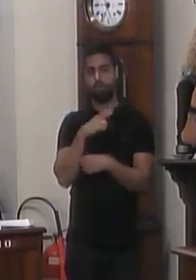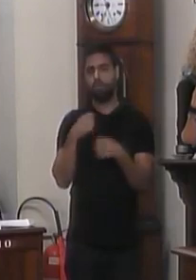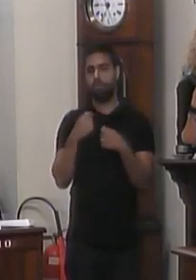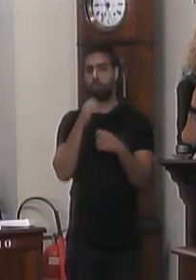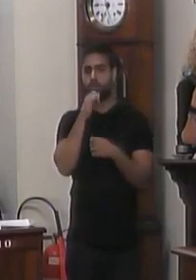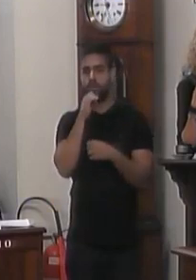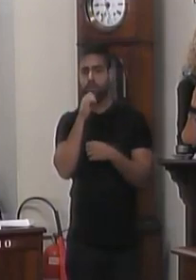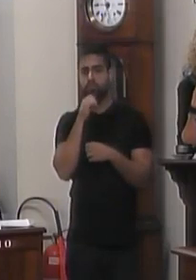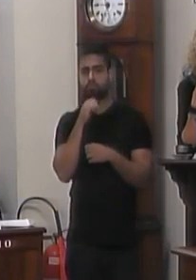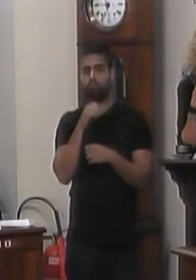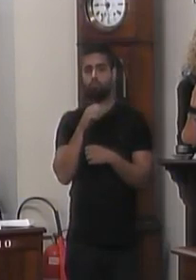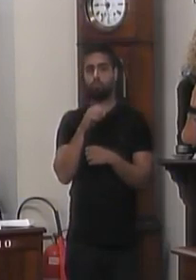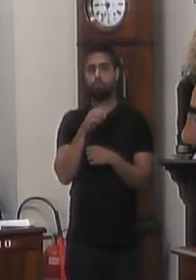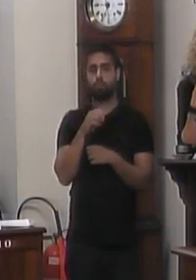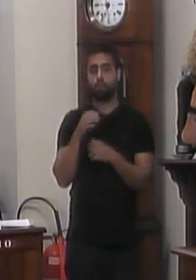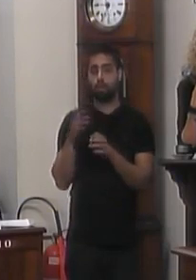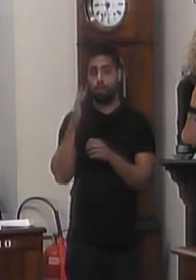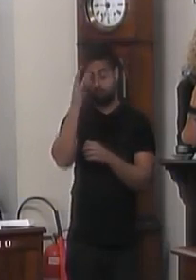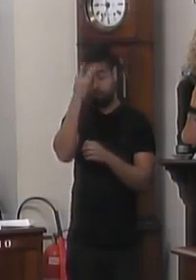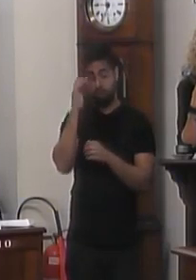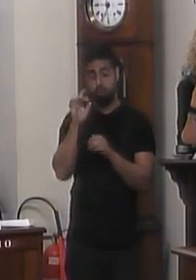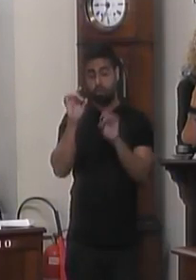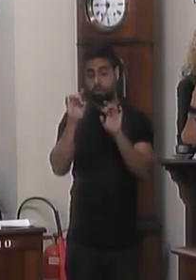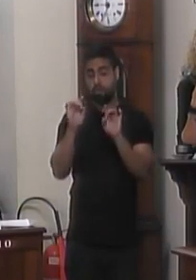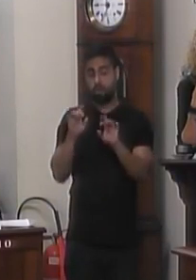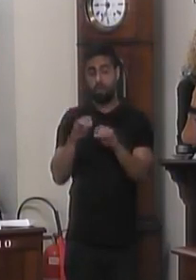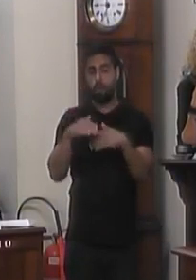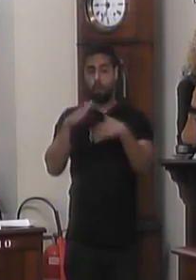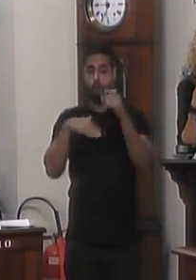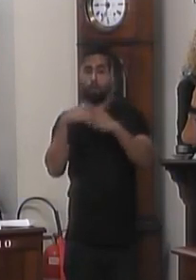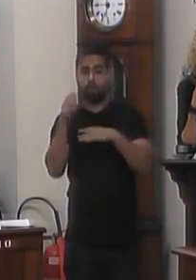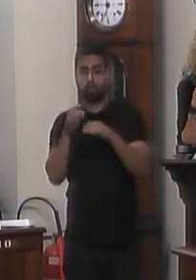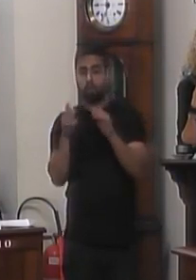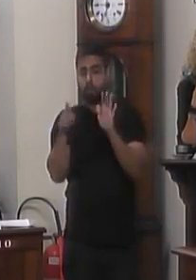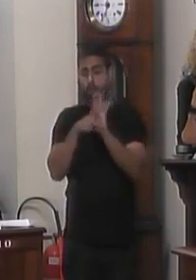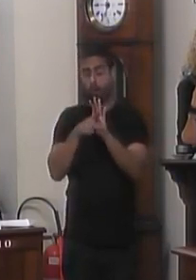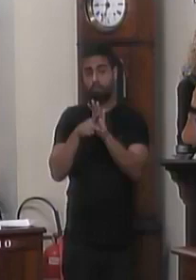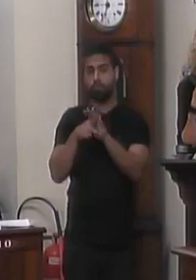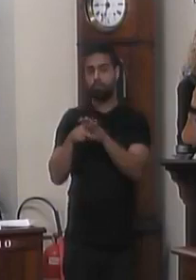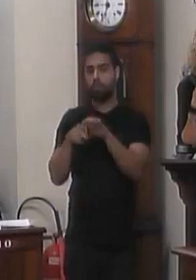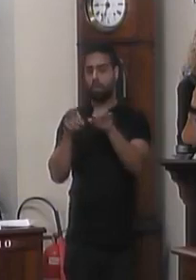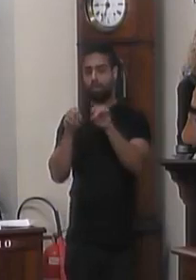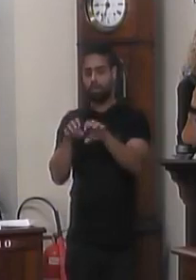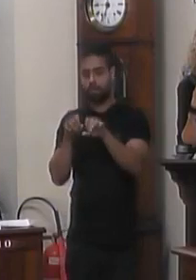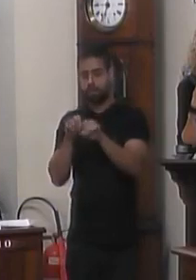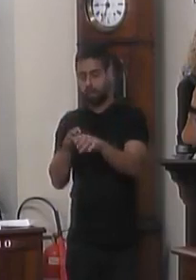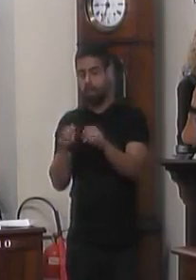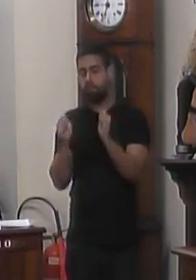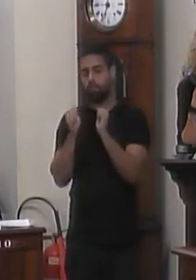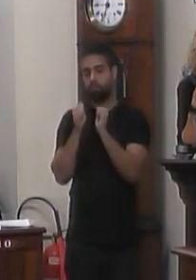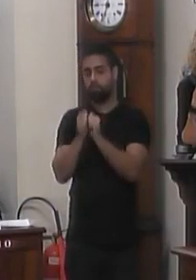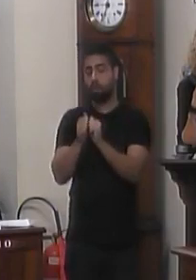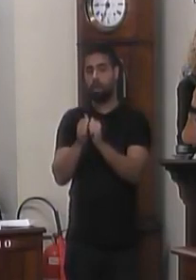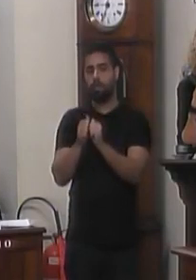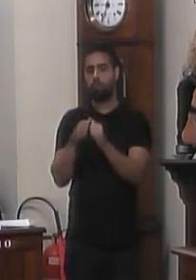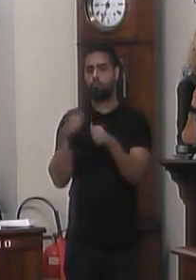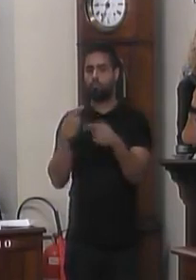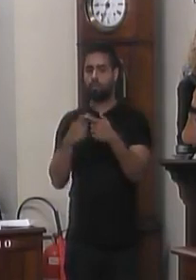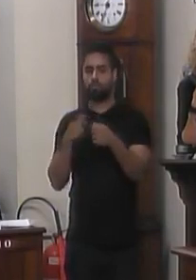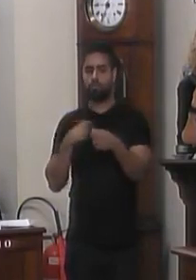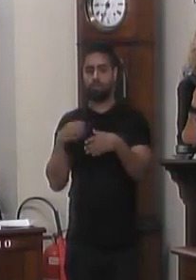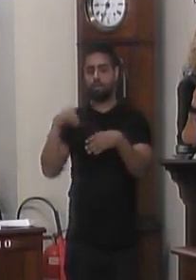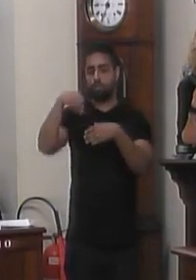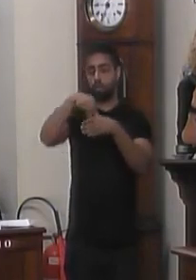orientador ali, né, de um acompanhamento especial, porque ele precisa ser inserido na escola, mas precisa de